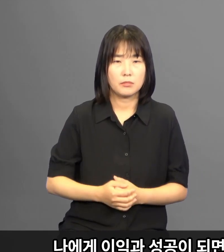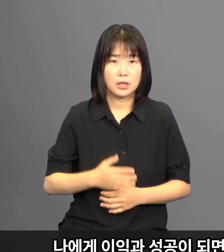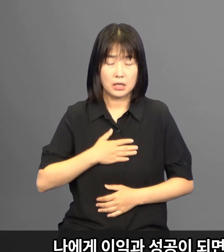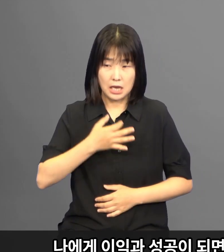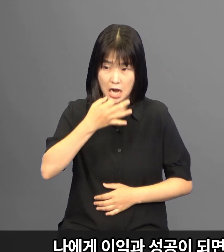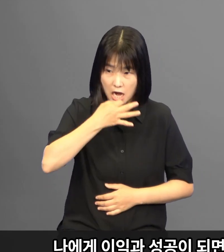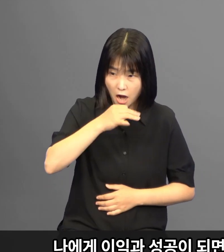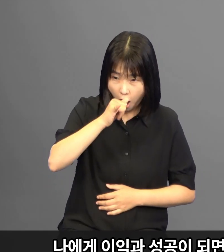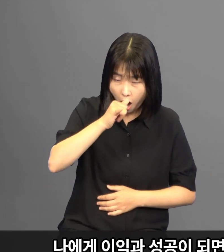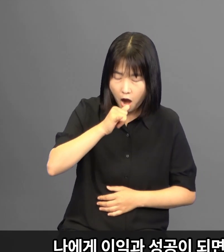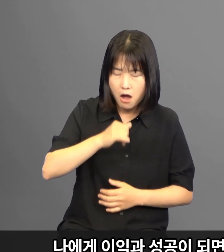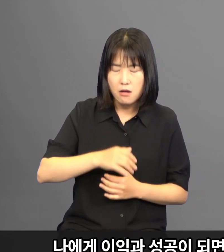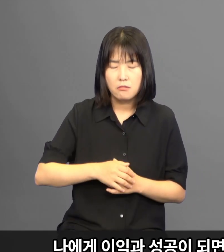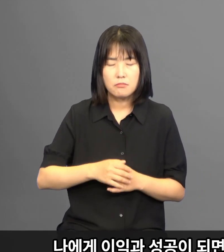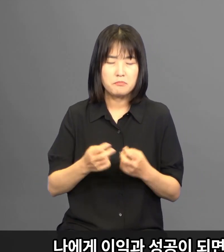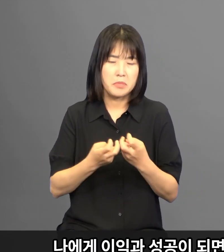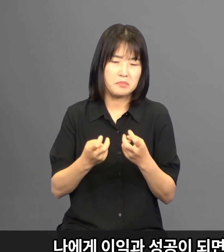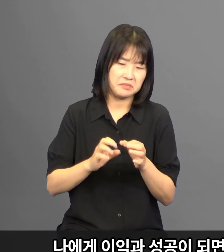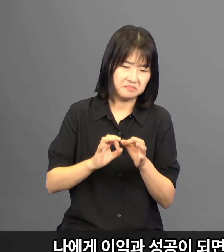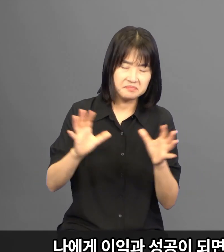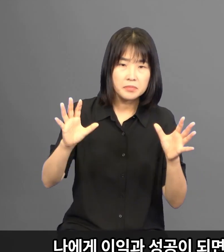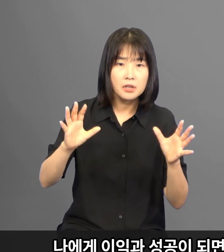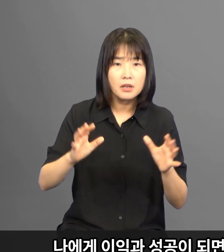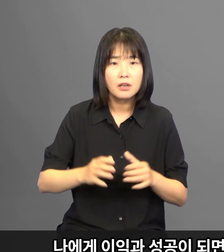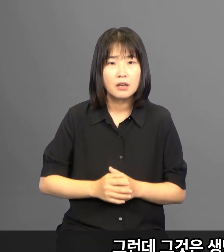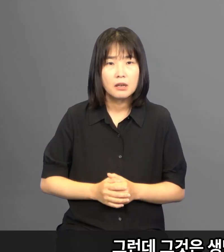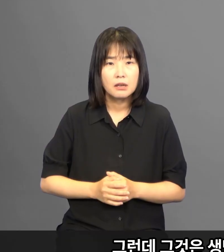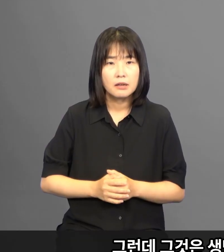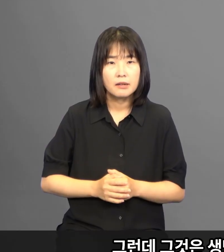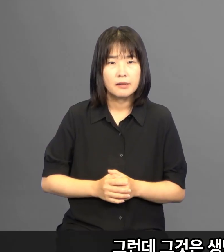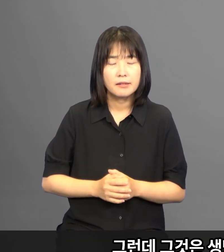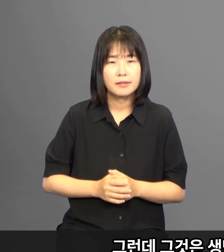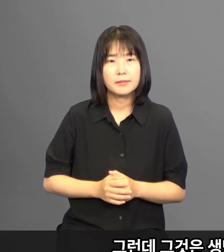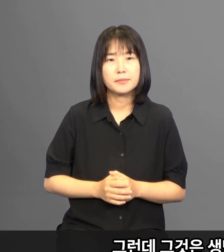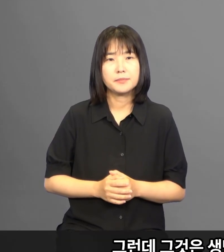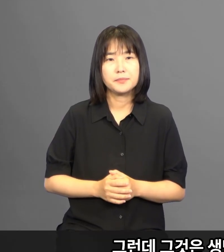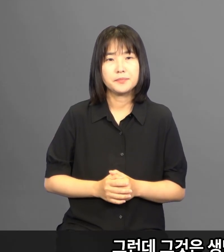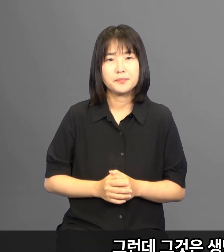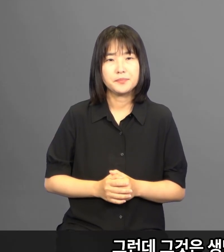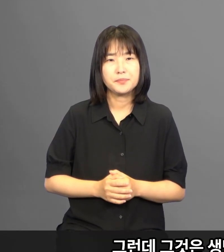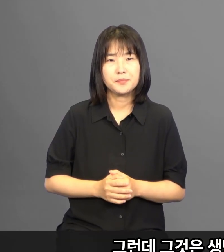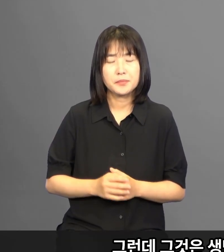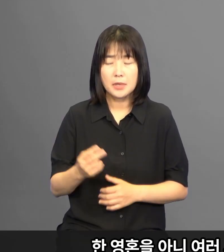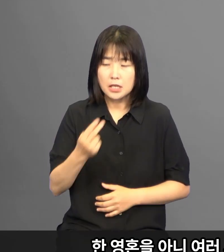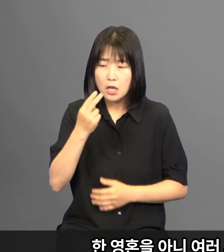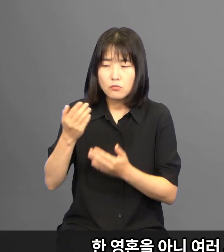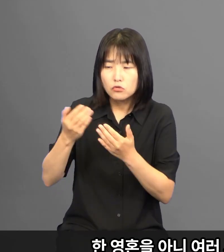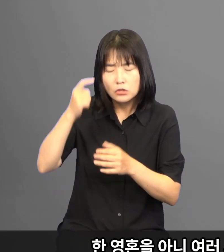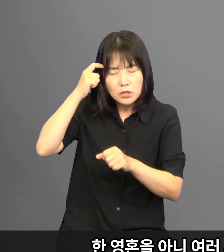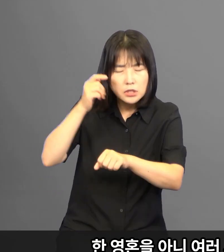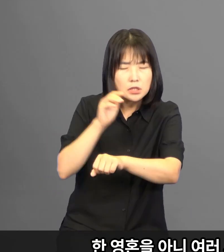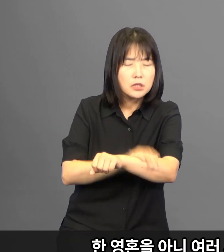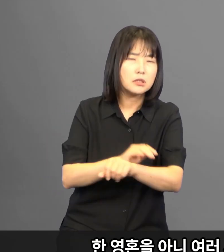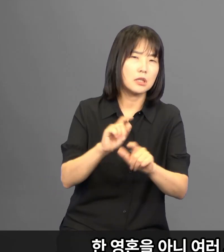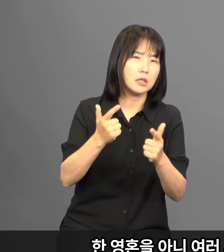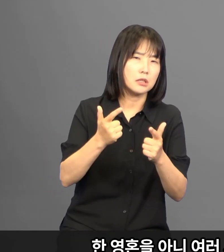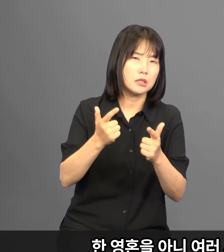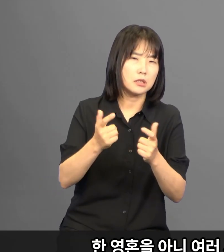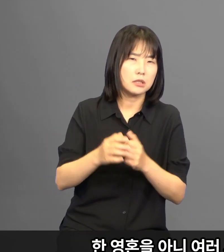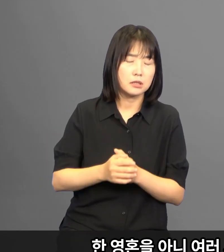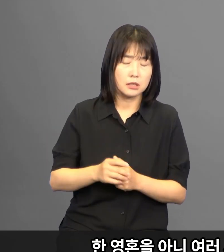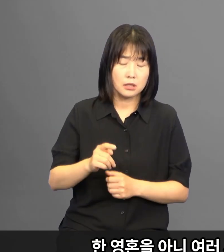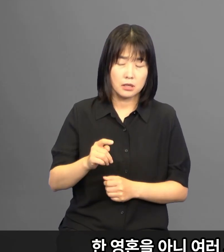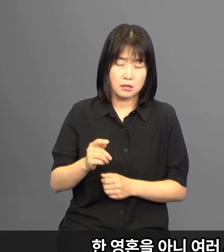되면 어떤 방법도 취할 수 있는 거예요. 그런데 그것은 생명을 주는 지혜가 아니라 한 영혼을, 아니